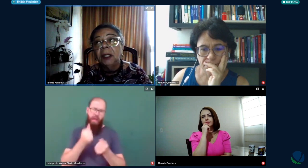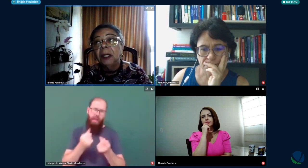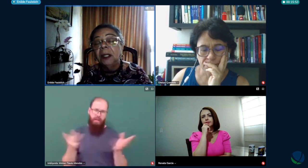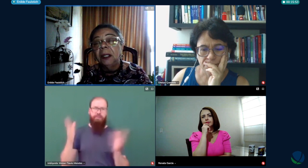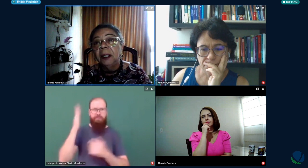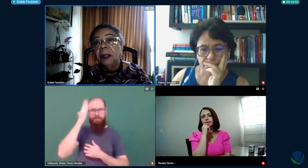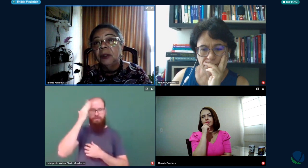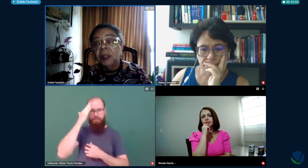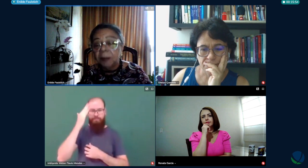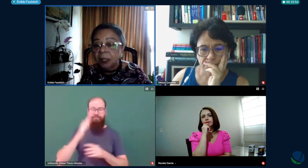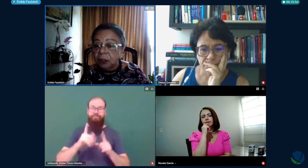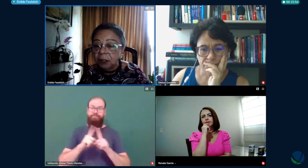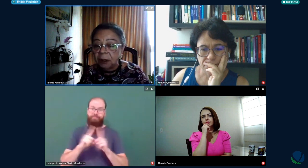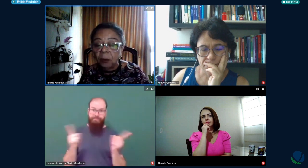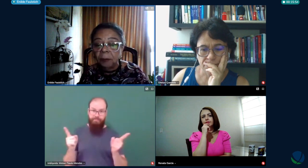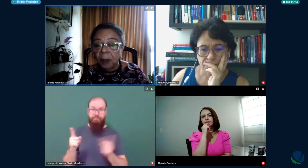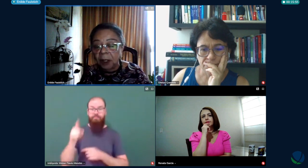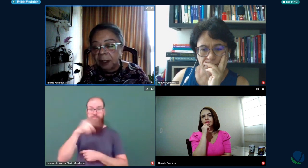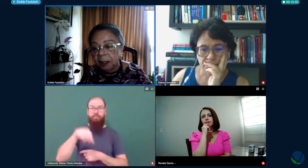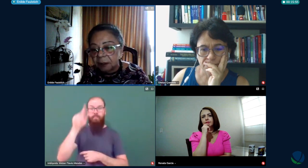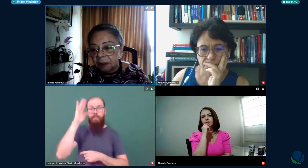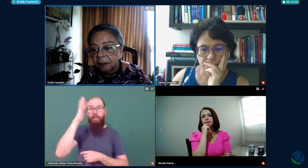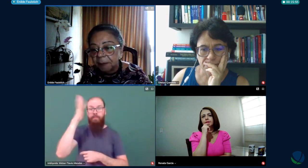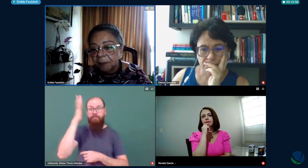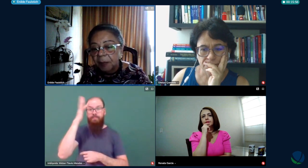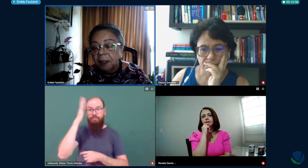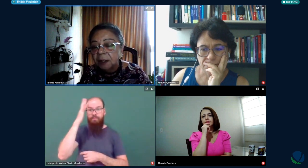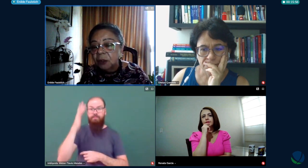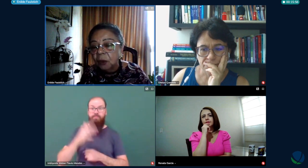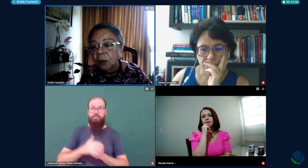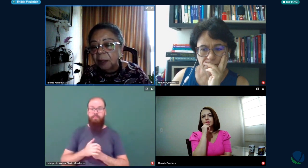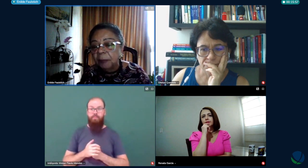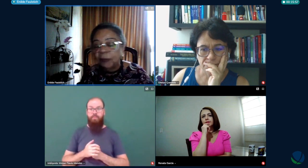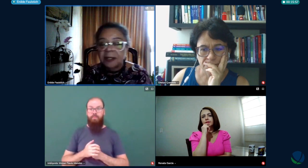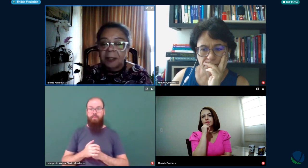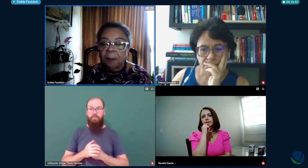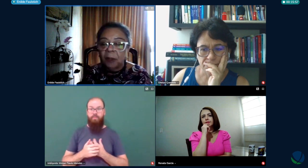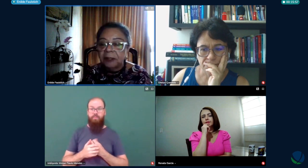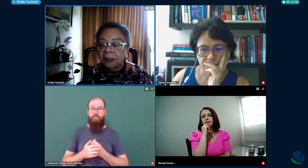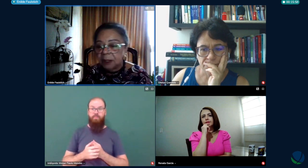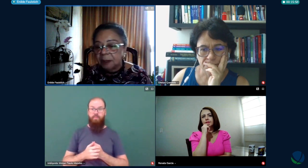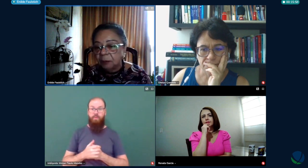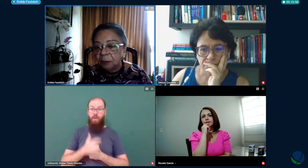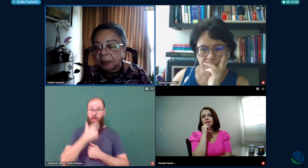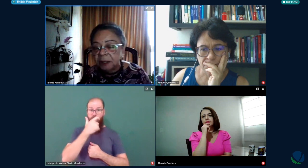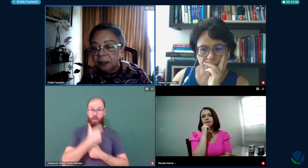mas eu digo, imagine um polonês que escolha por fazer a pós-graduação no Brasil.